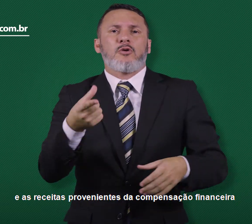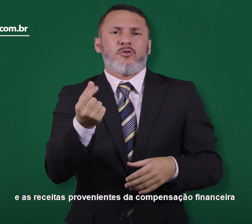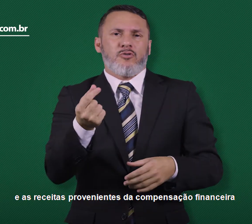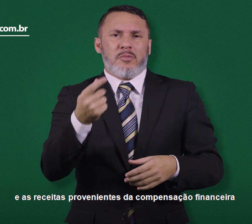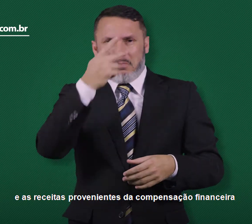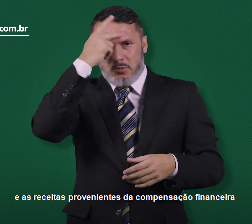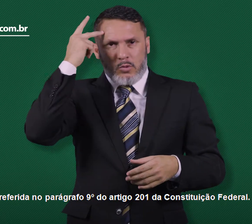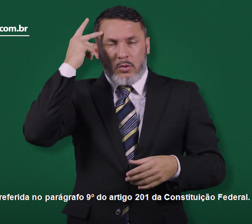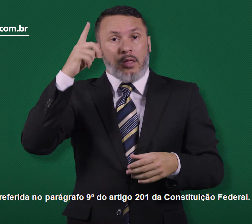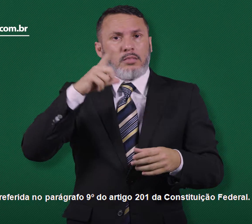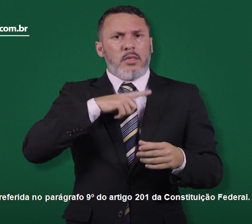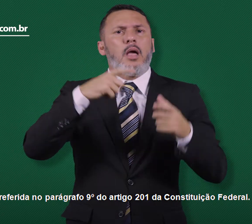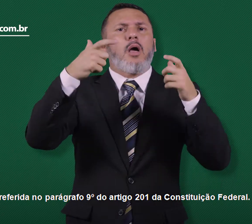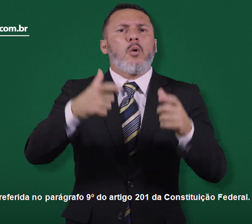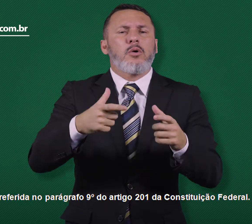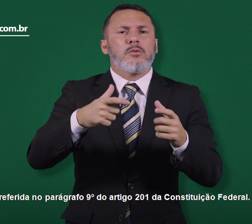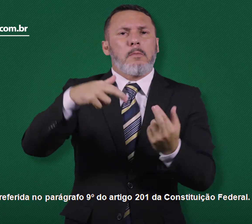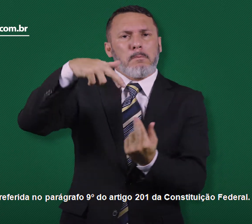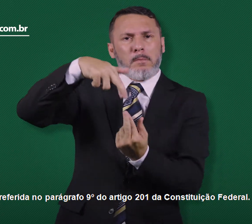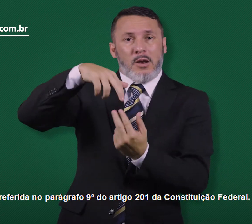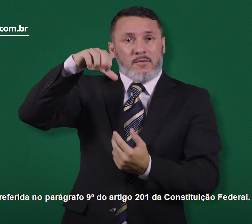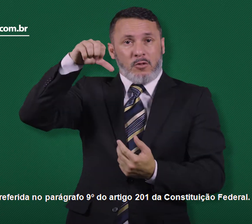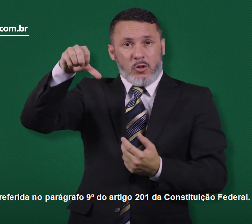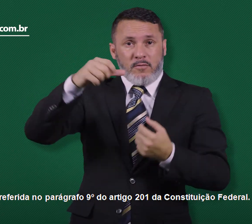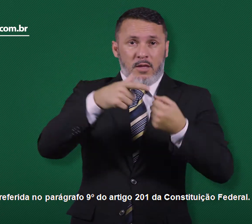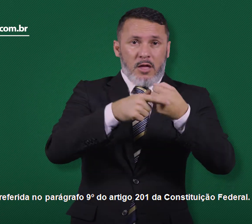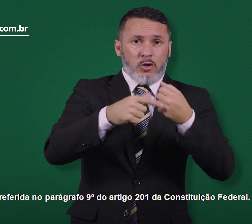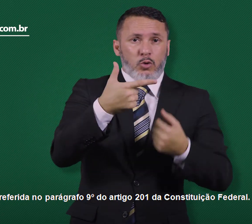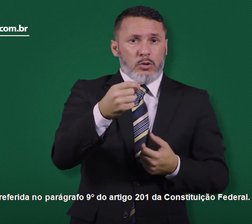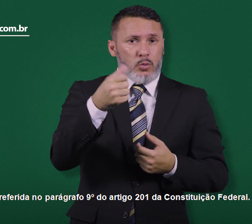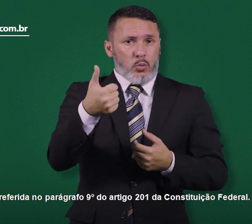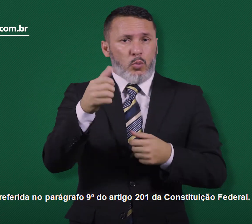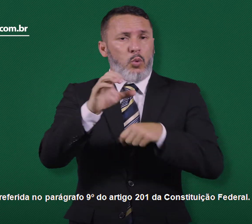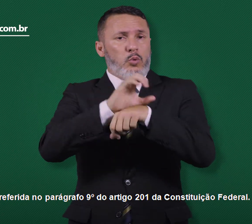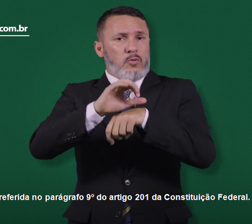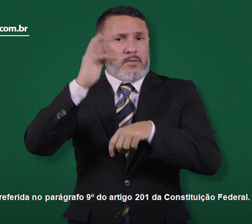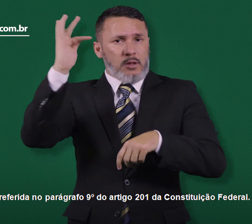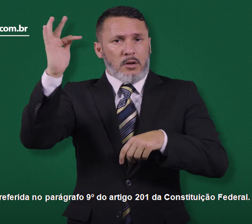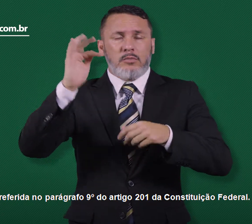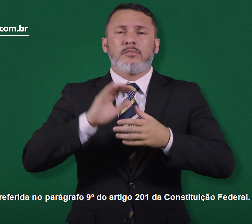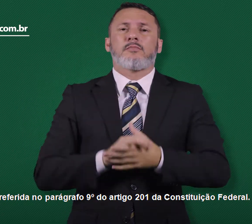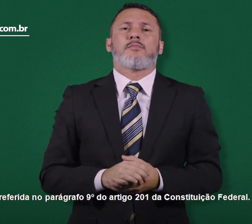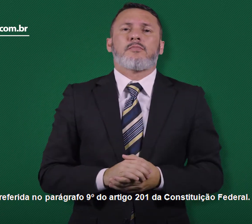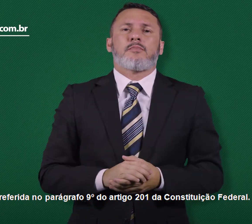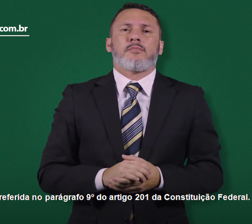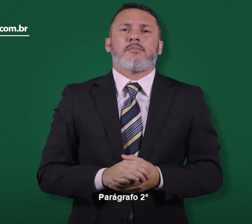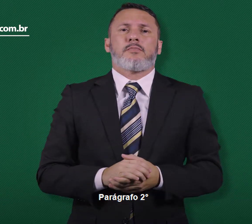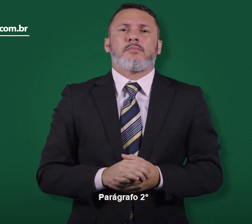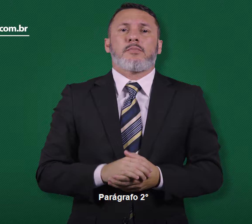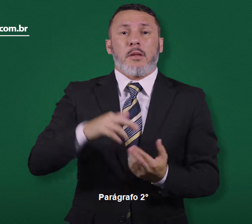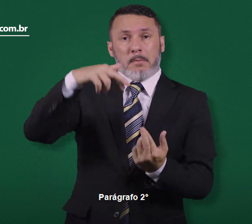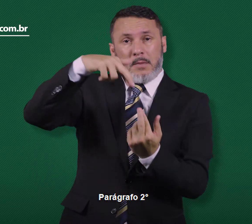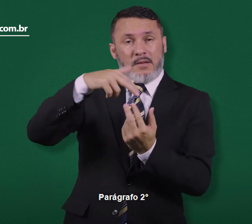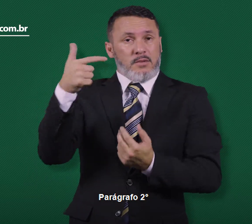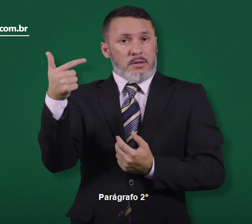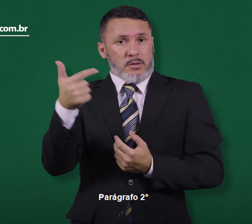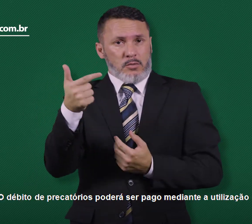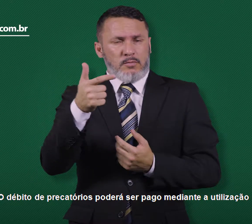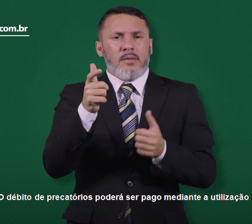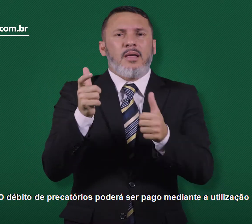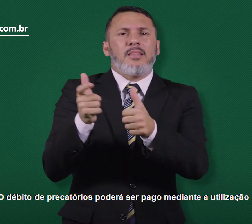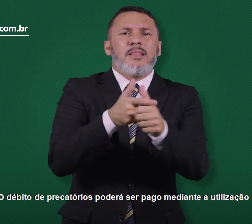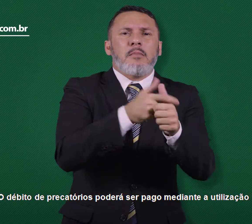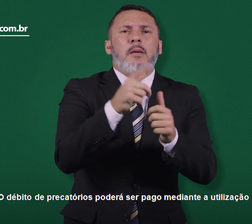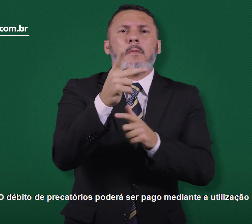compensação financeira, referida no parágrafo 9 do artigo 201 da Constituição Federal. Parágrafo 2º.